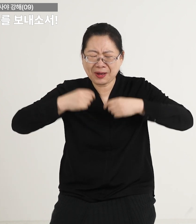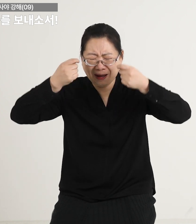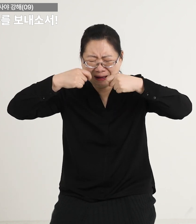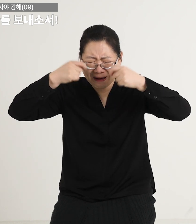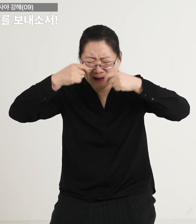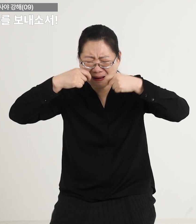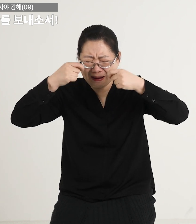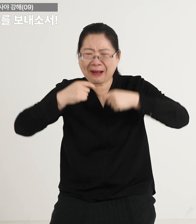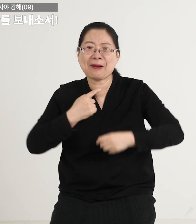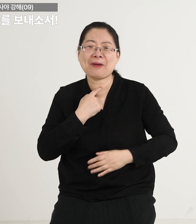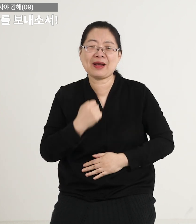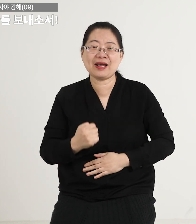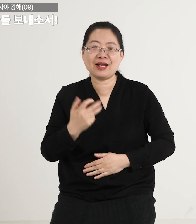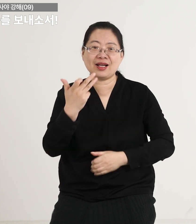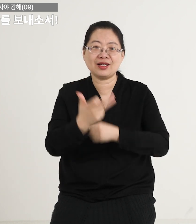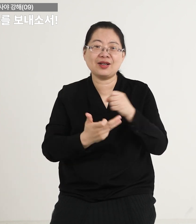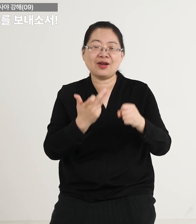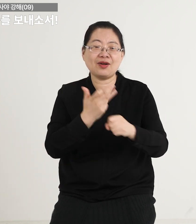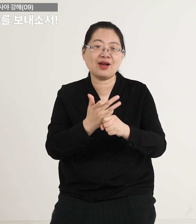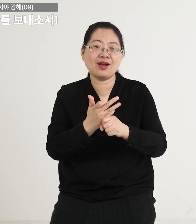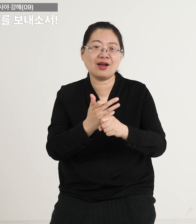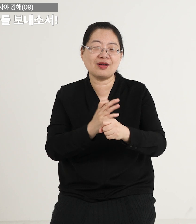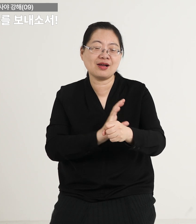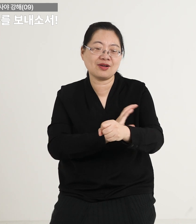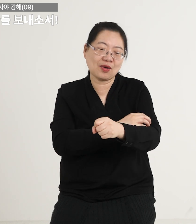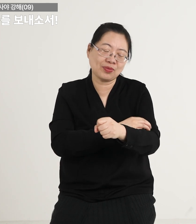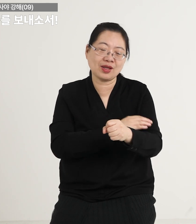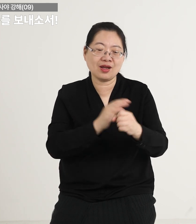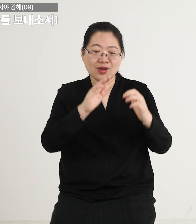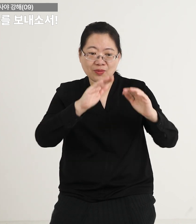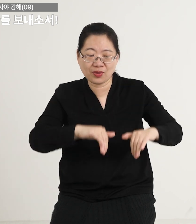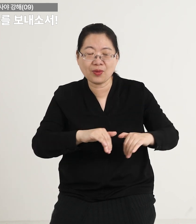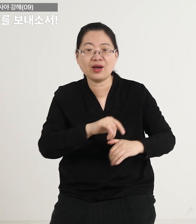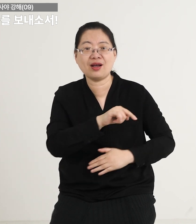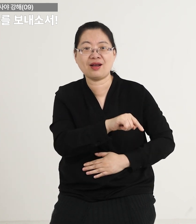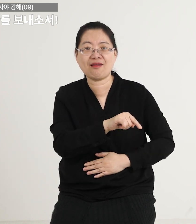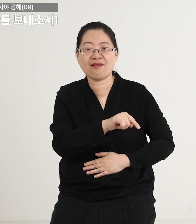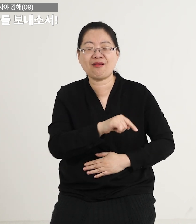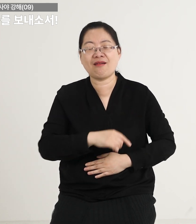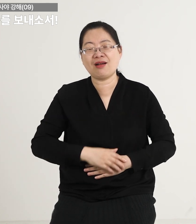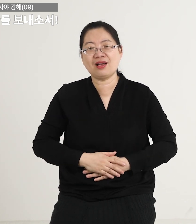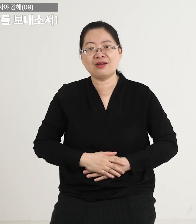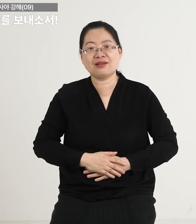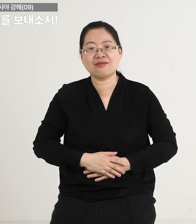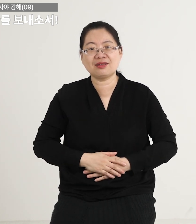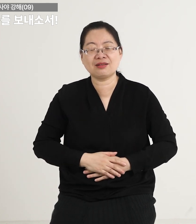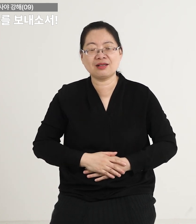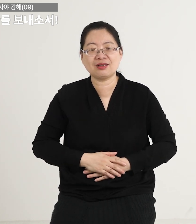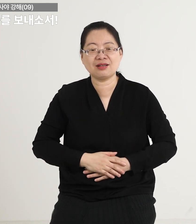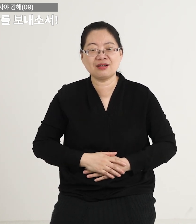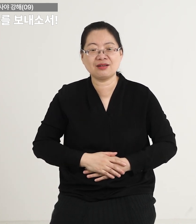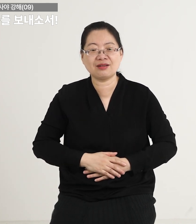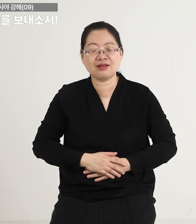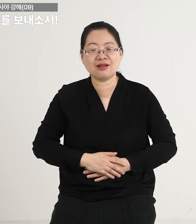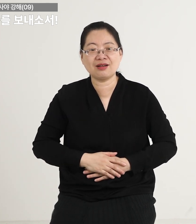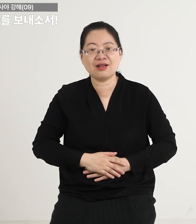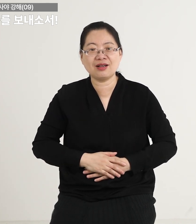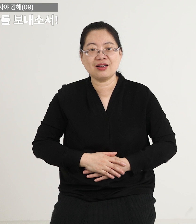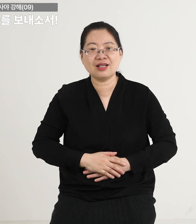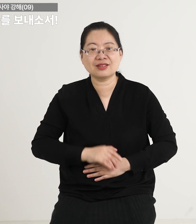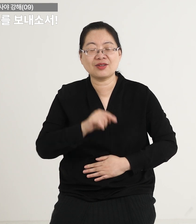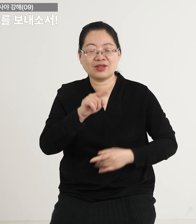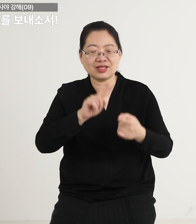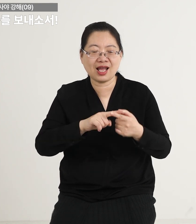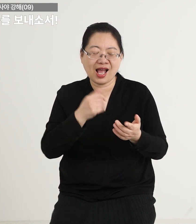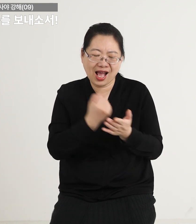통곡을. 18년 권자가 무너지는 날. 그때는 정서가 그게 이해가 되었던 시대입니다.